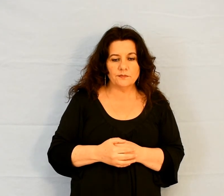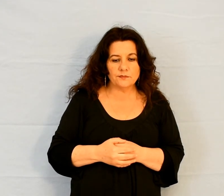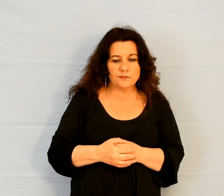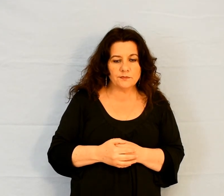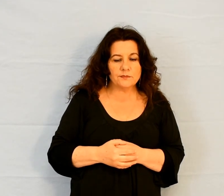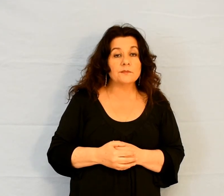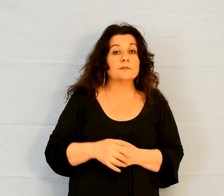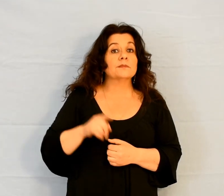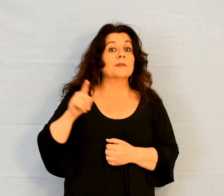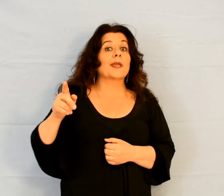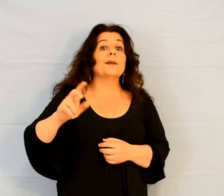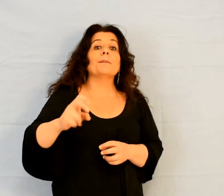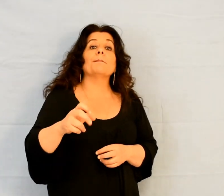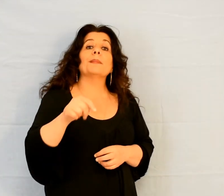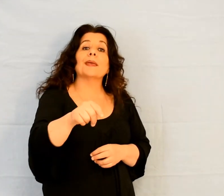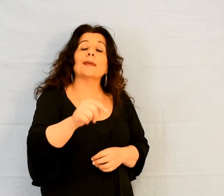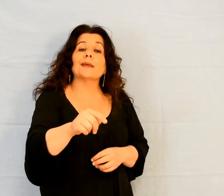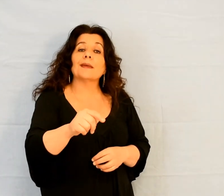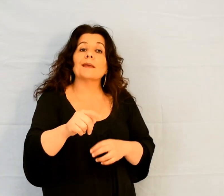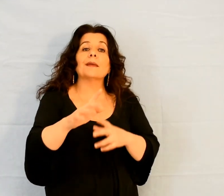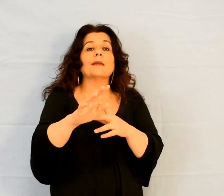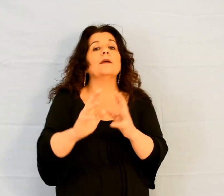Simon-Pierre était donc en train de se réchauffer.